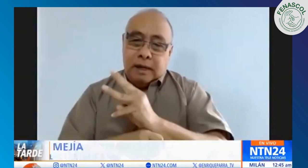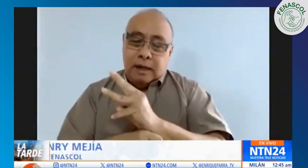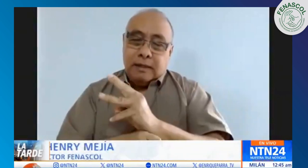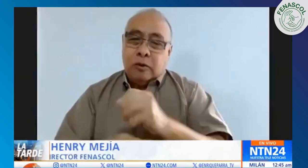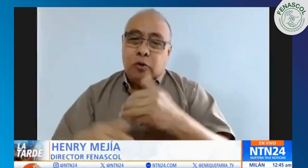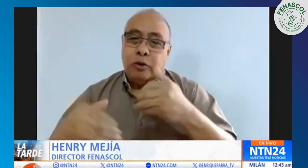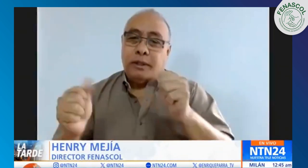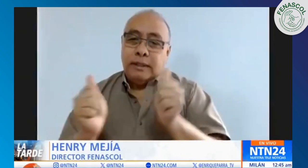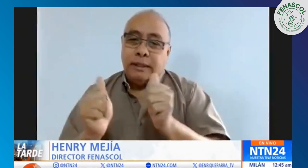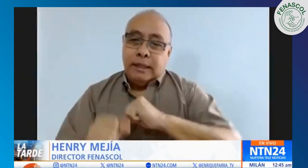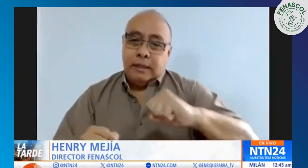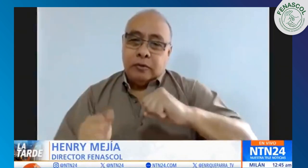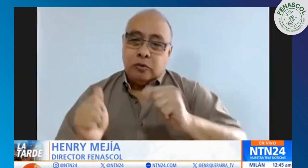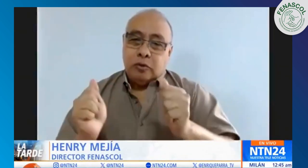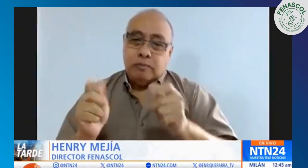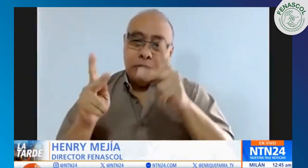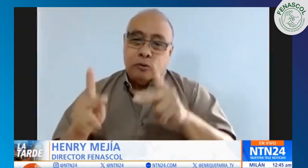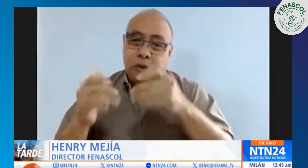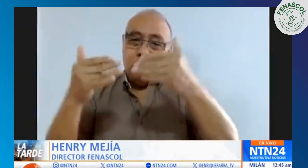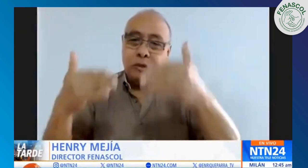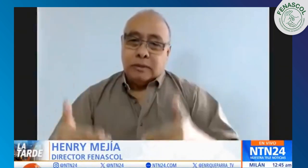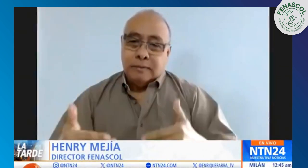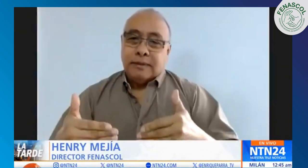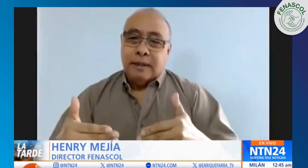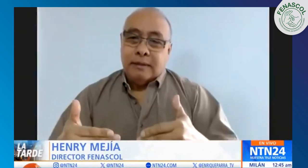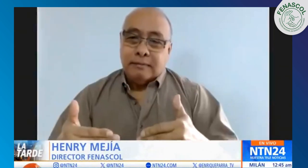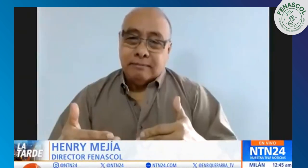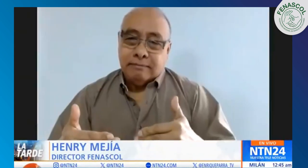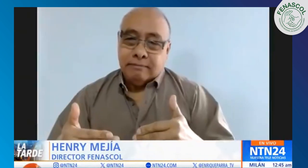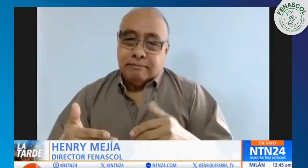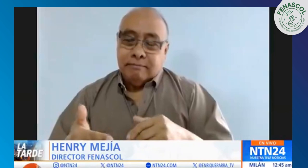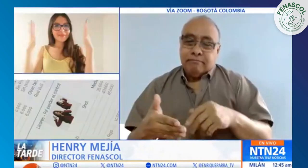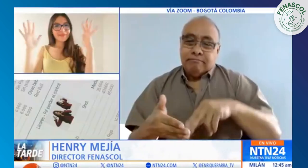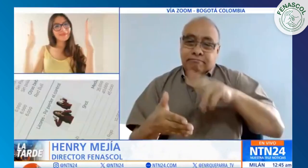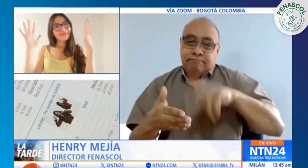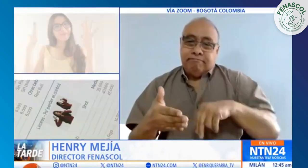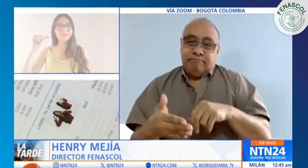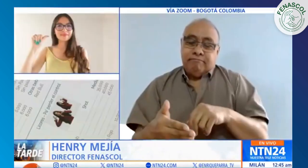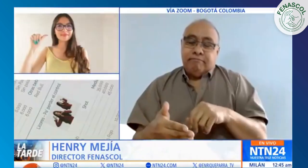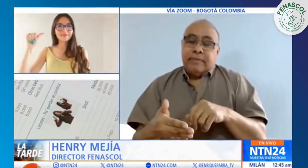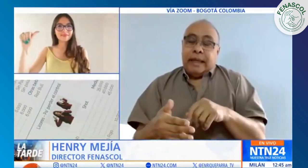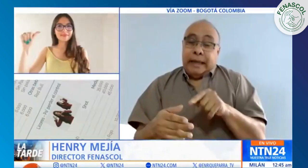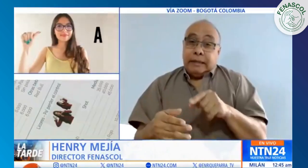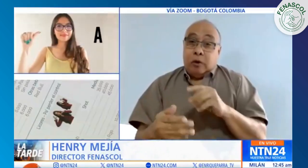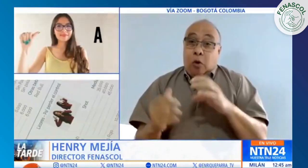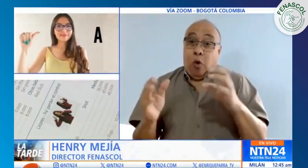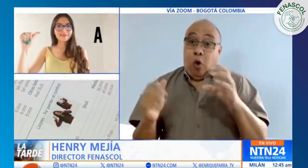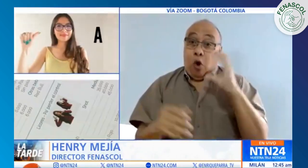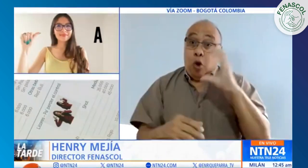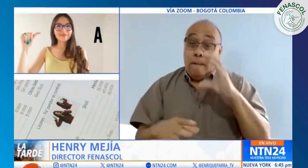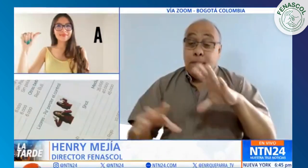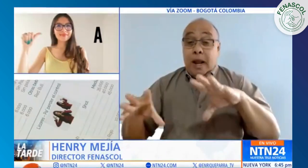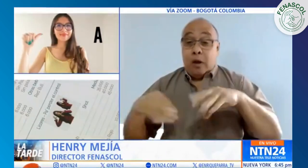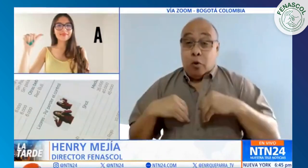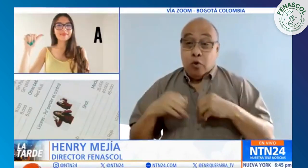sumó y aceptó la Convención de los Derechos de las Personas con Discapacidad. ¿Sí?